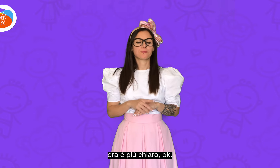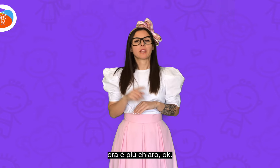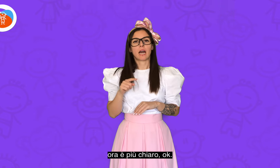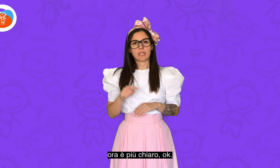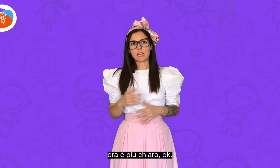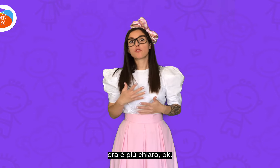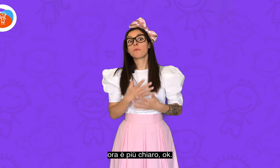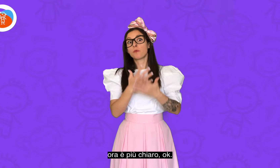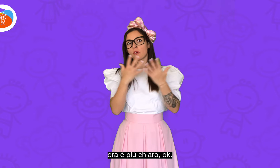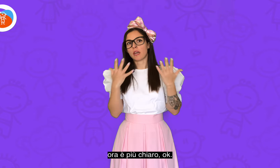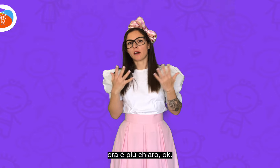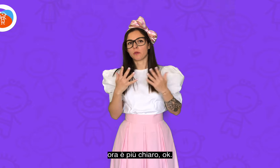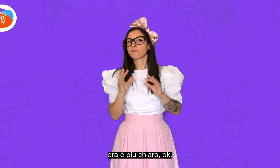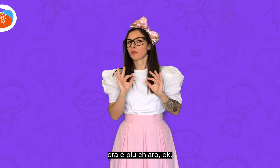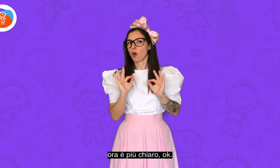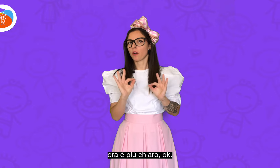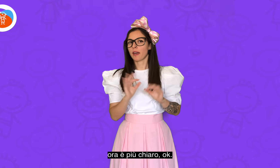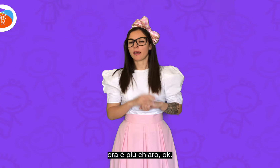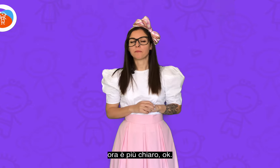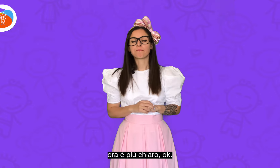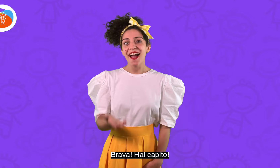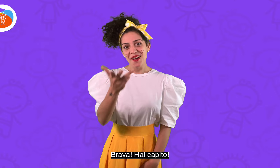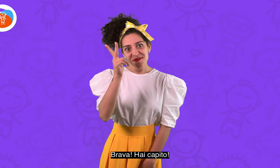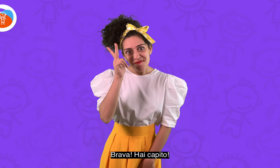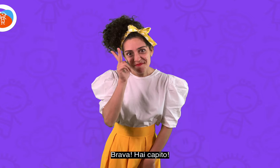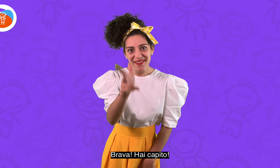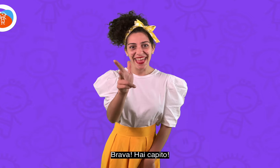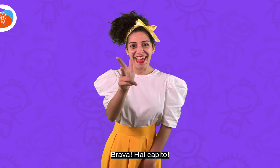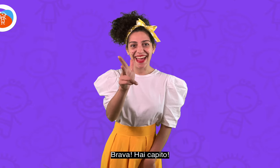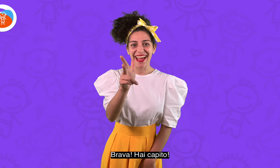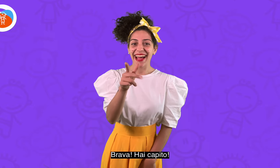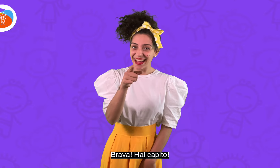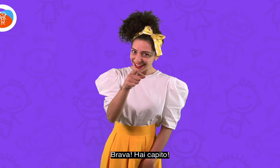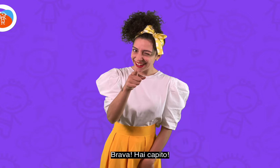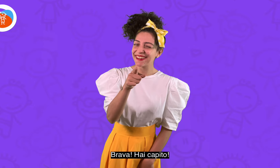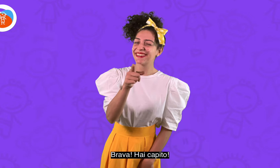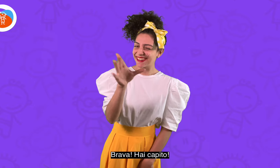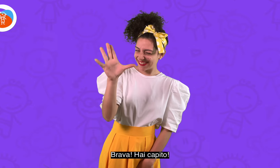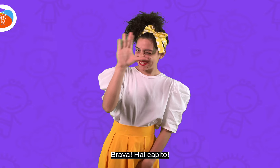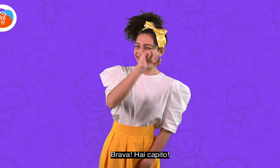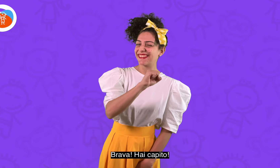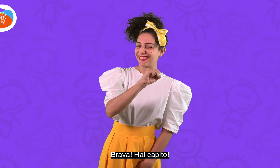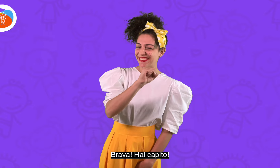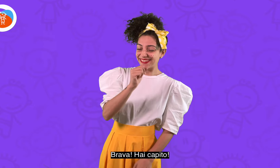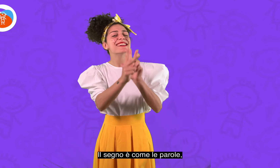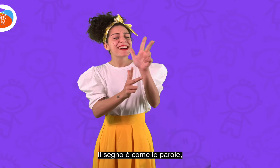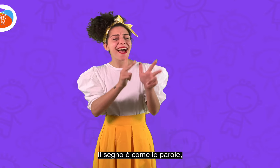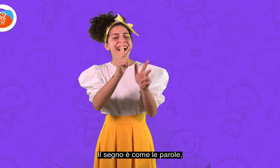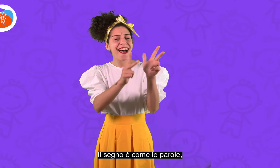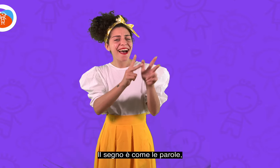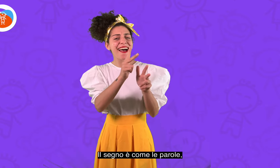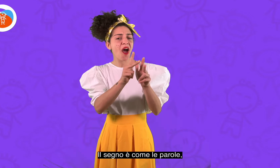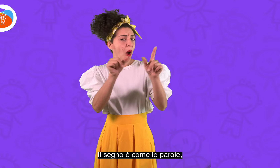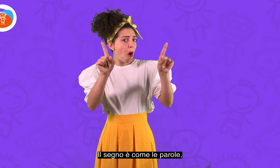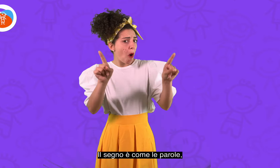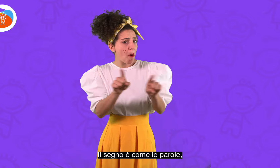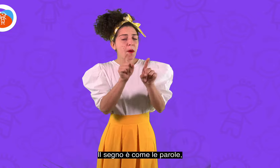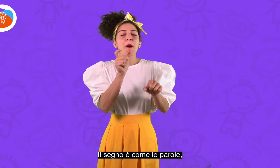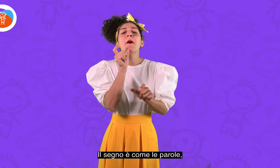Adesso è più chiaro Ok Brava! Hai capito? Il segno è come le